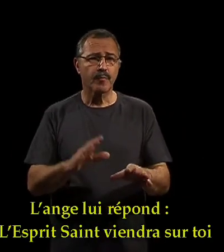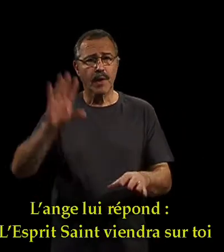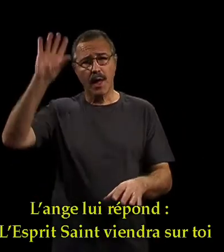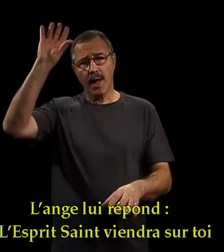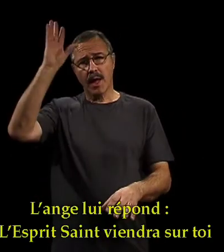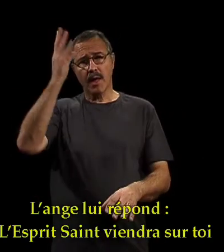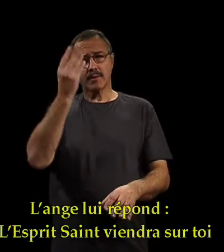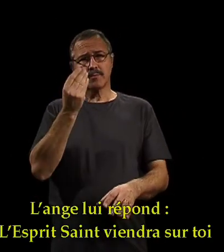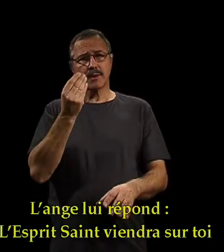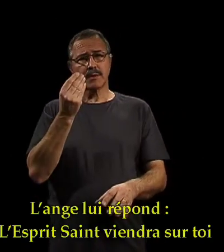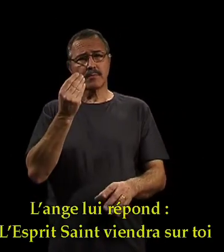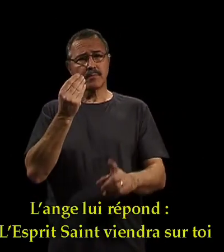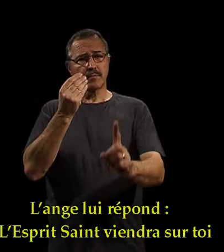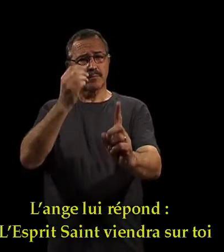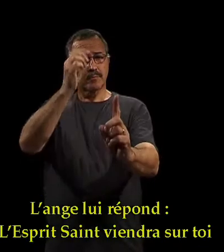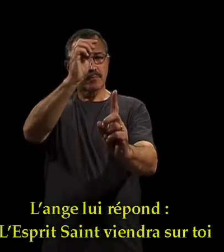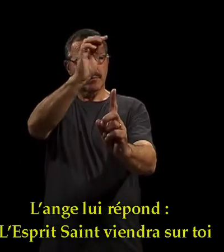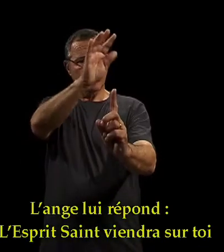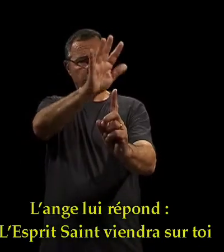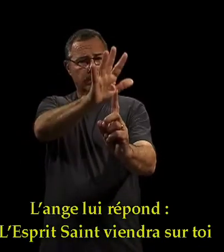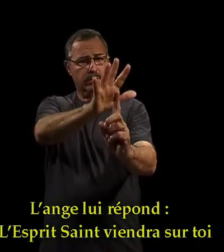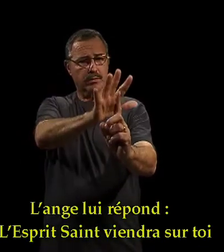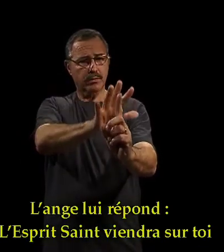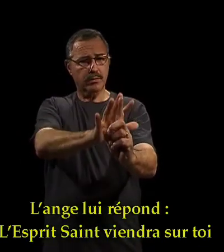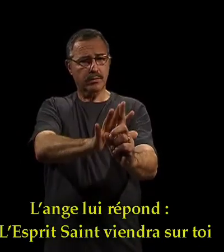répond: L'Esprit Saint viendra sur toi,